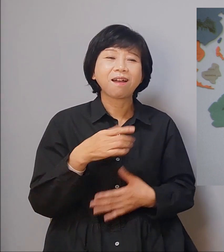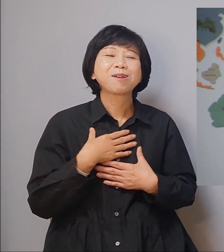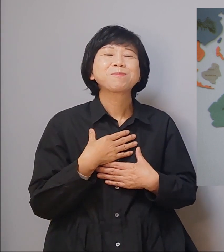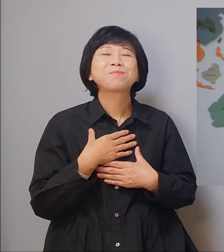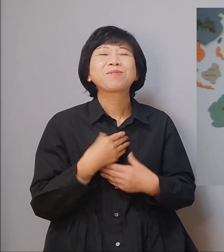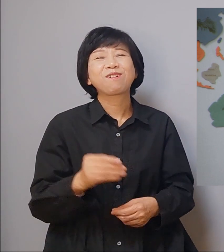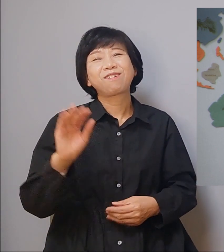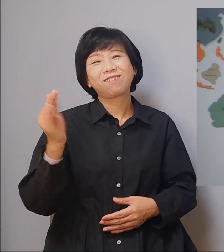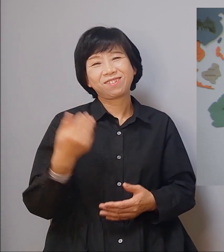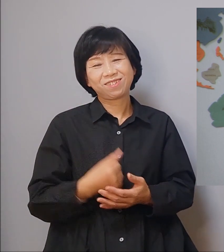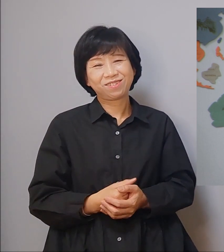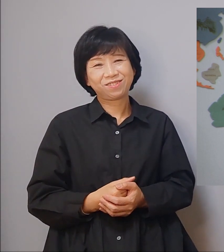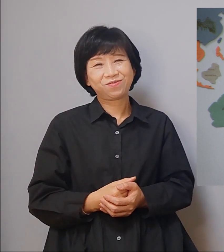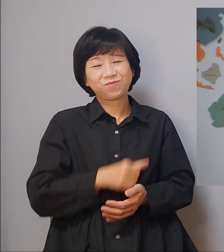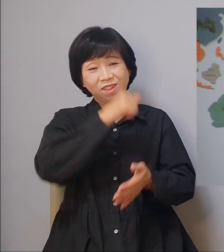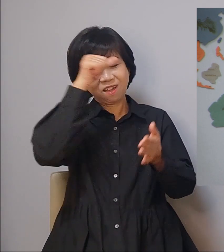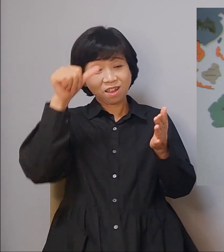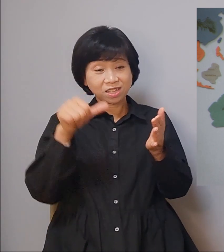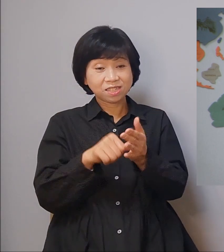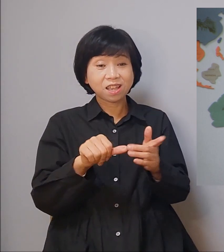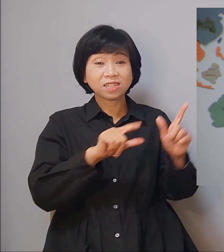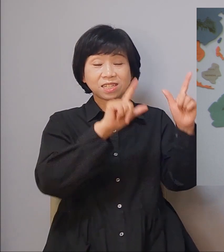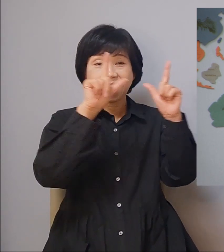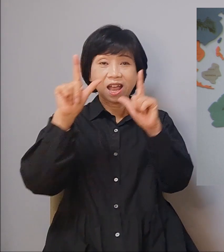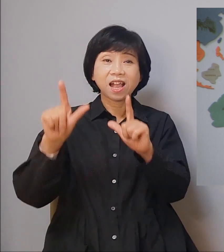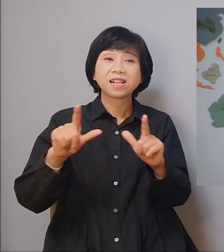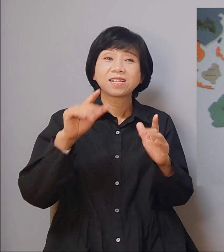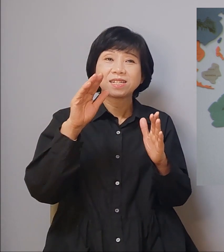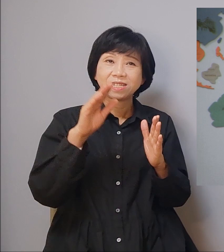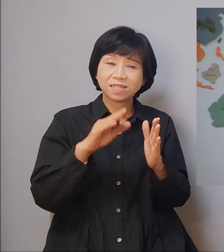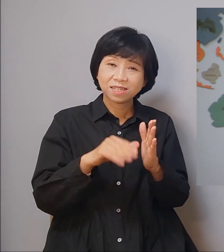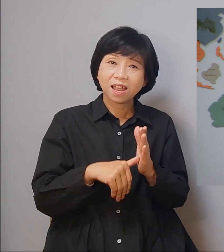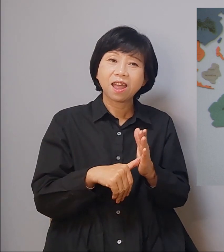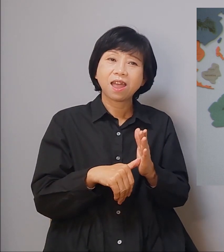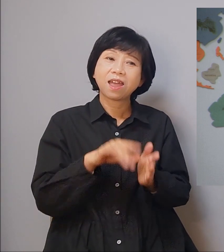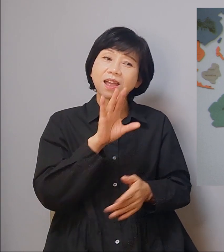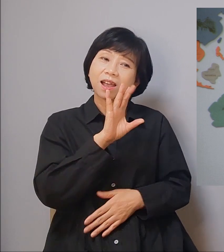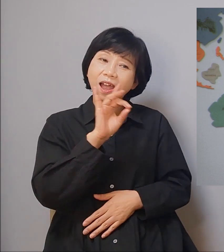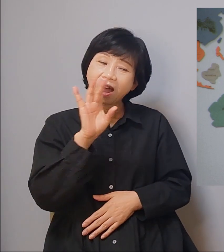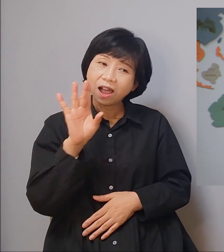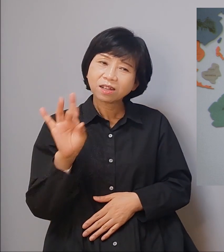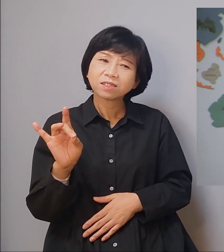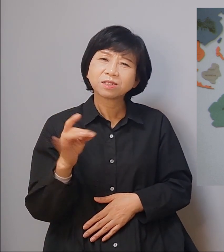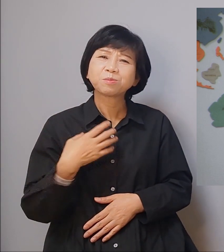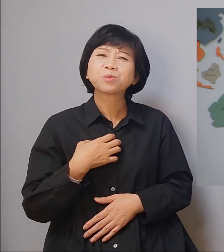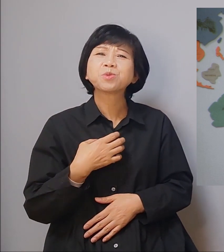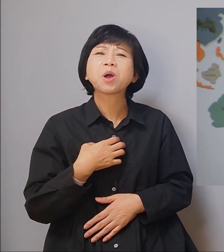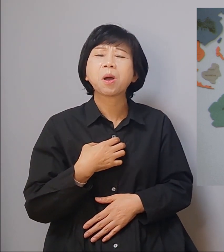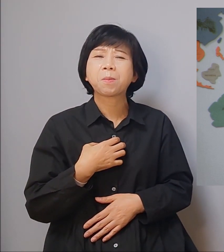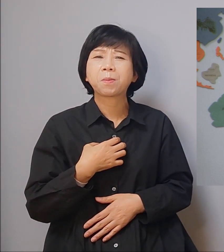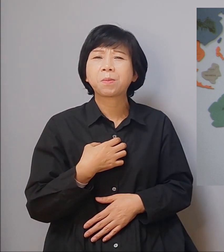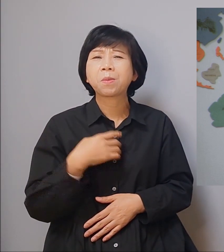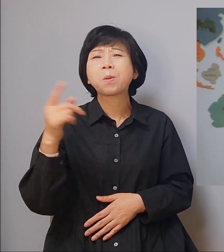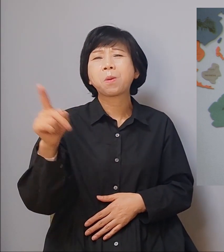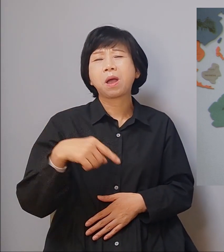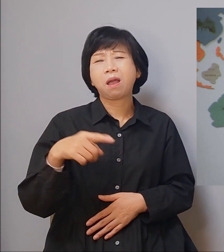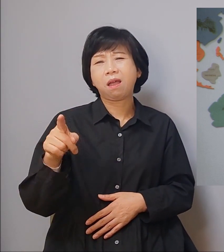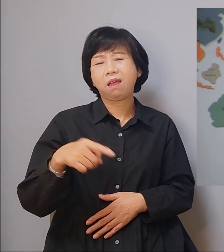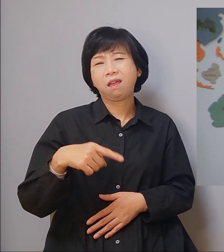여러분 인생을 살다 보면 때로는 구덩이에 빠질 때가 있습니다. 마치